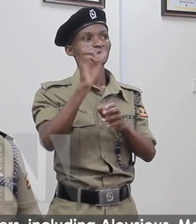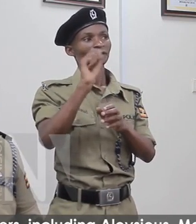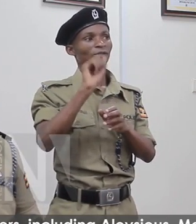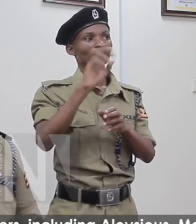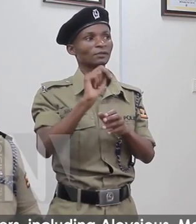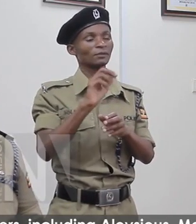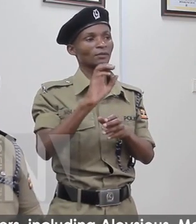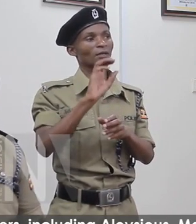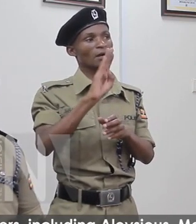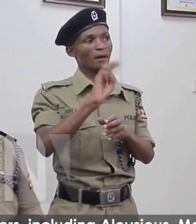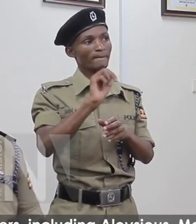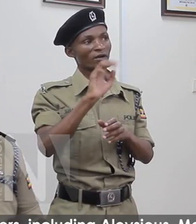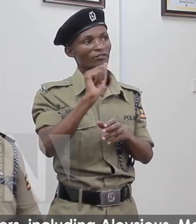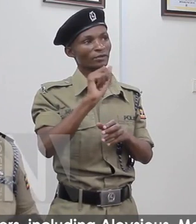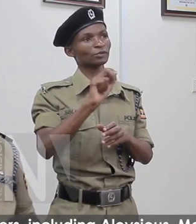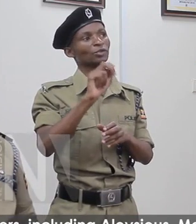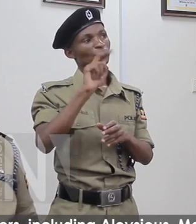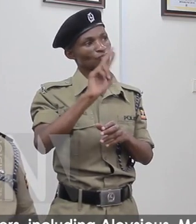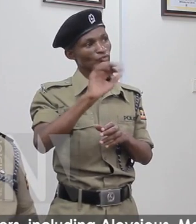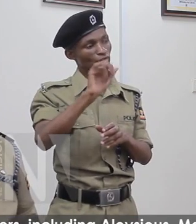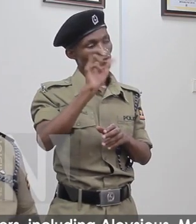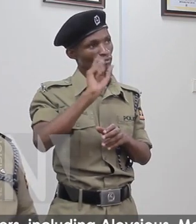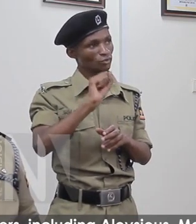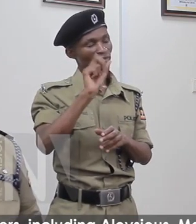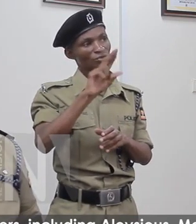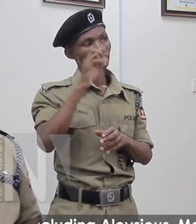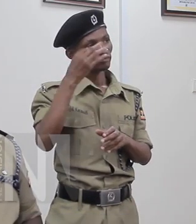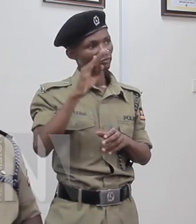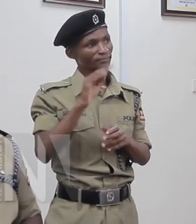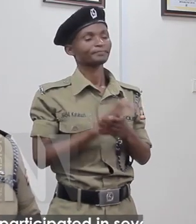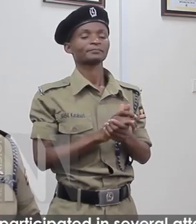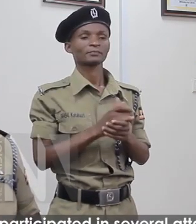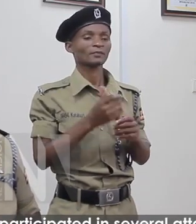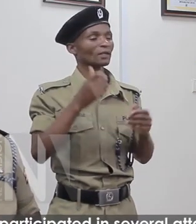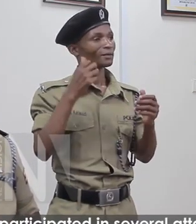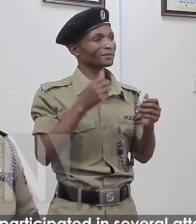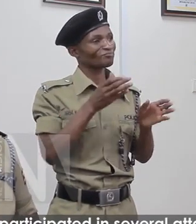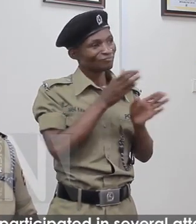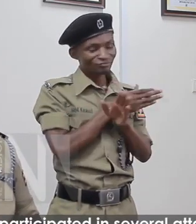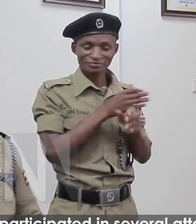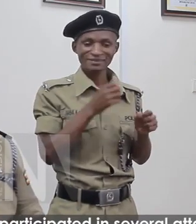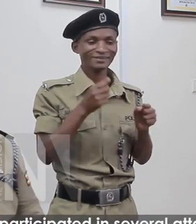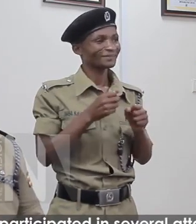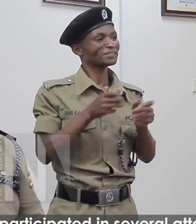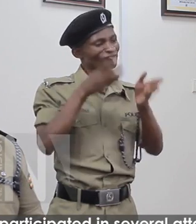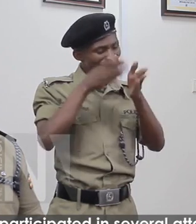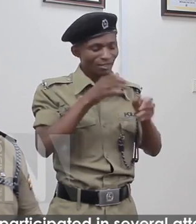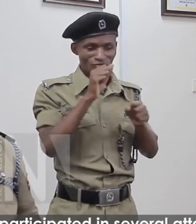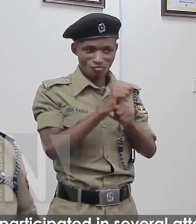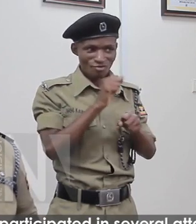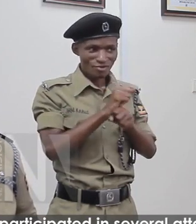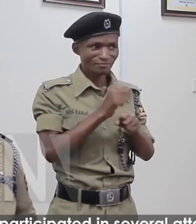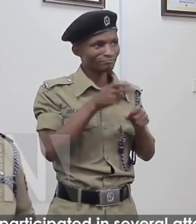Dumba Vincent ne Tugume Yusuf. Guno gw'obo baali bagufudde mulimu nga bagenda